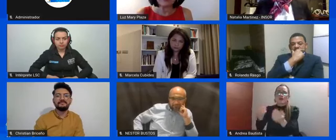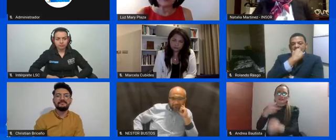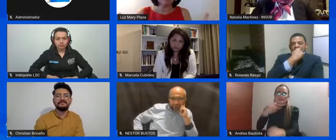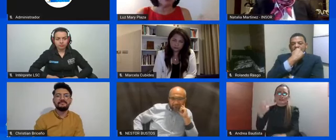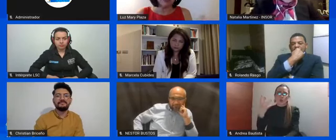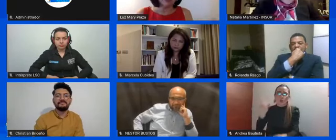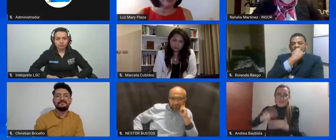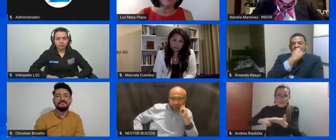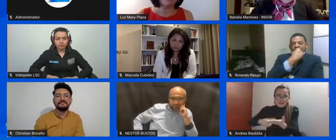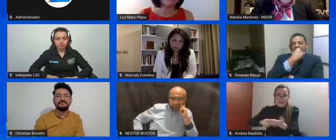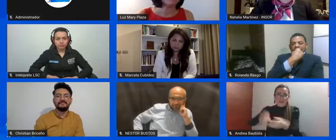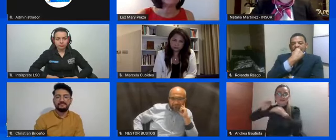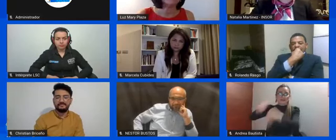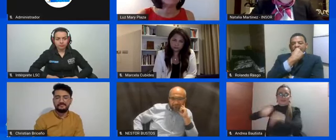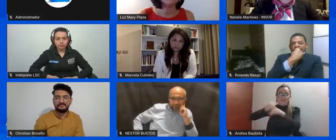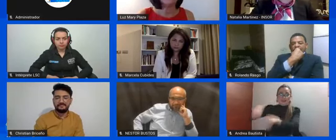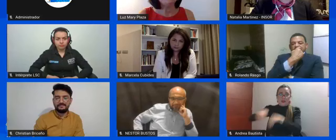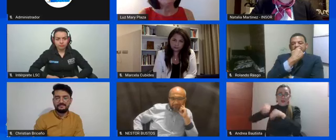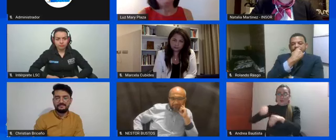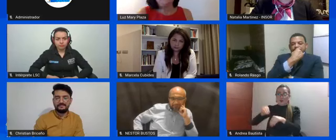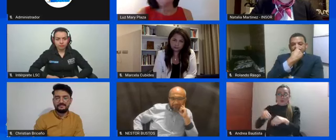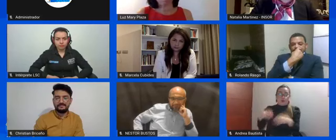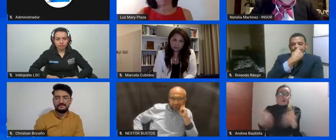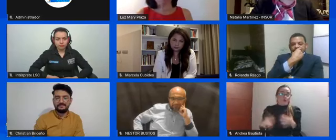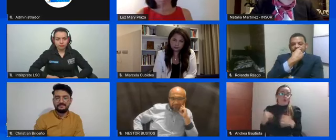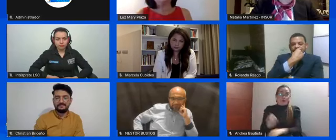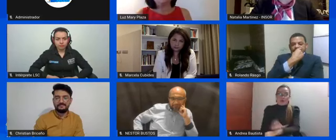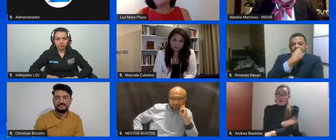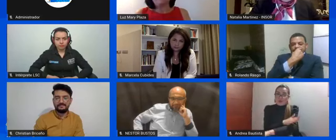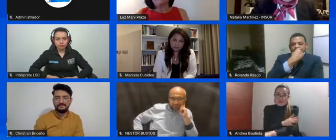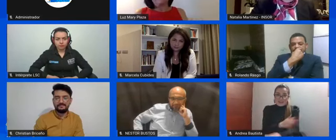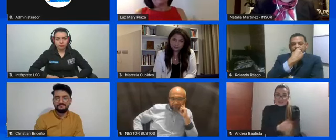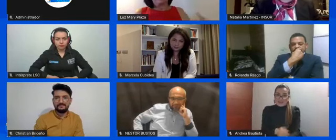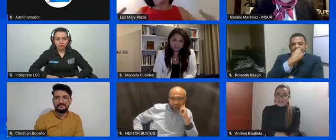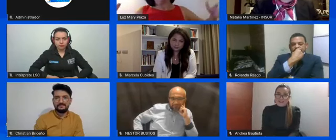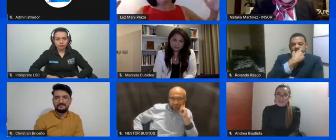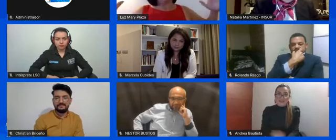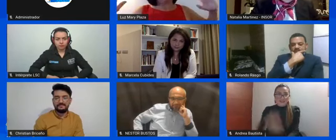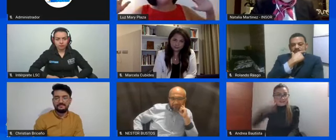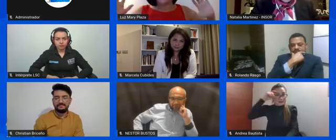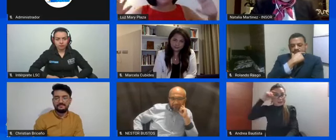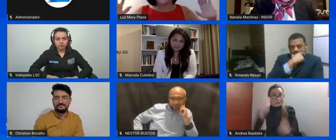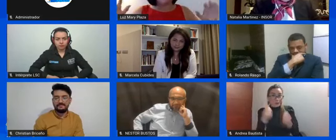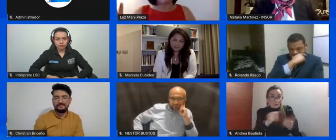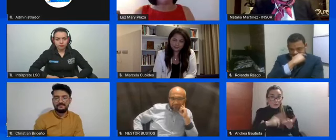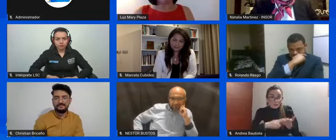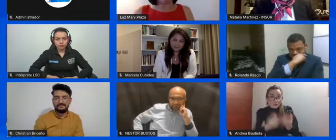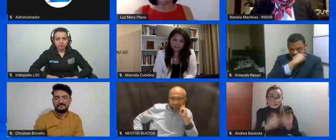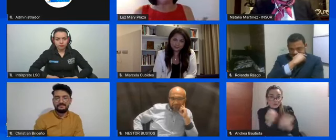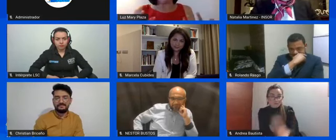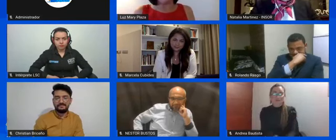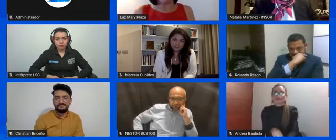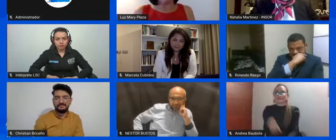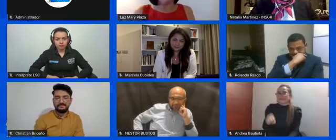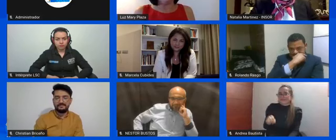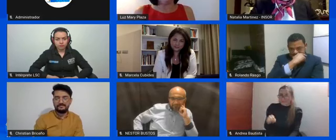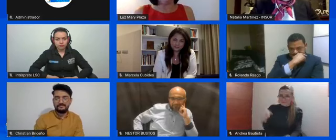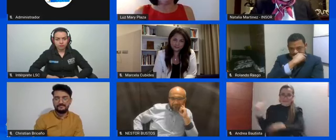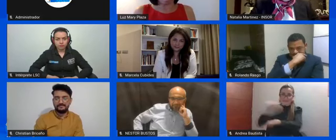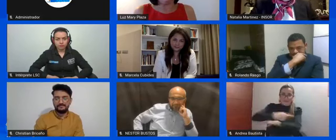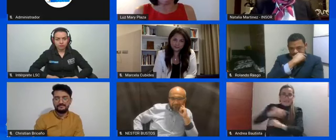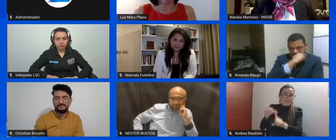era algo bastante maravilloso. Y bueno, era un ejército de intérpretes. Era un evento. Entonces yo